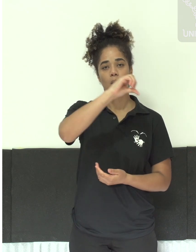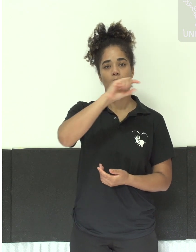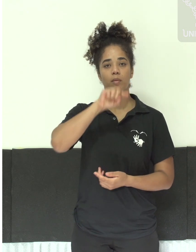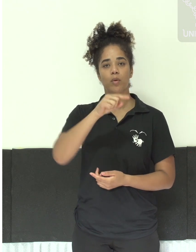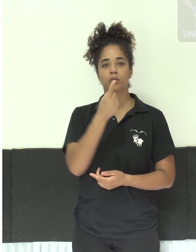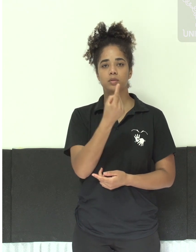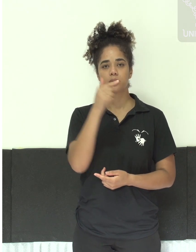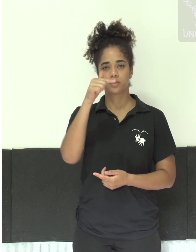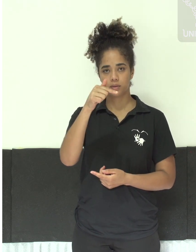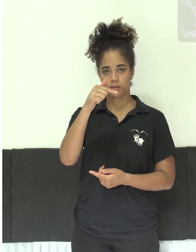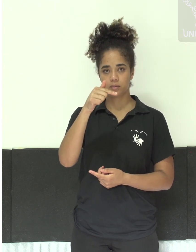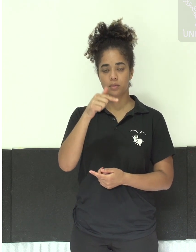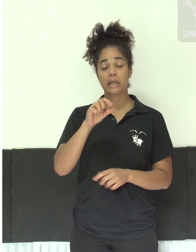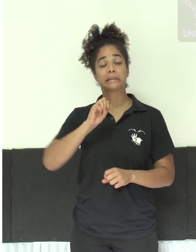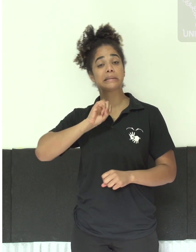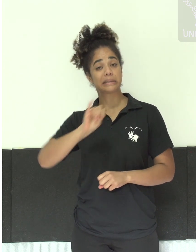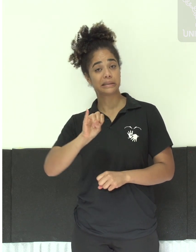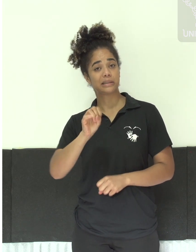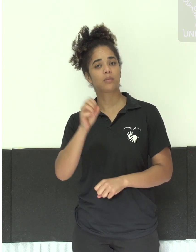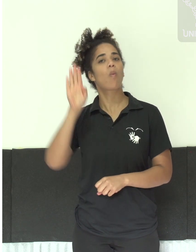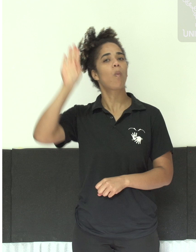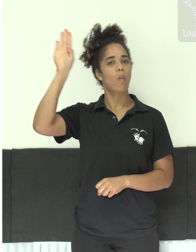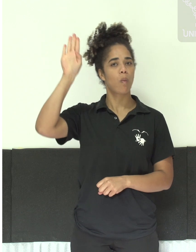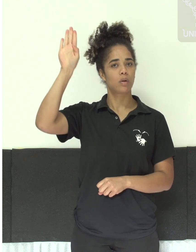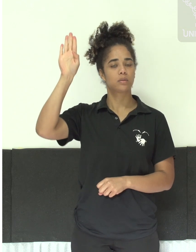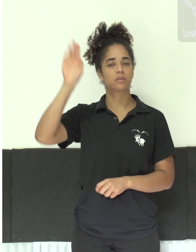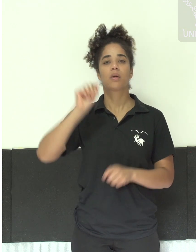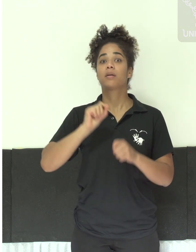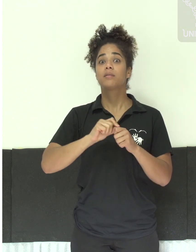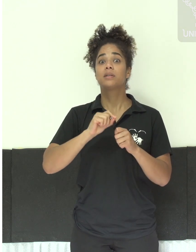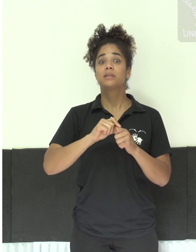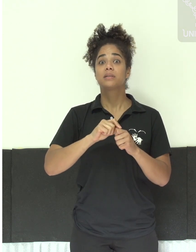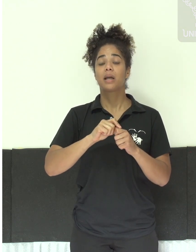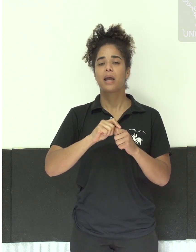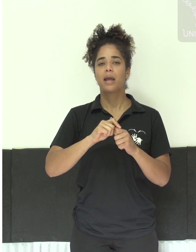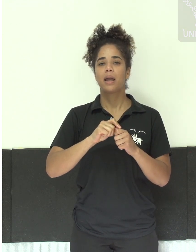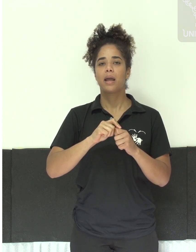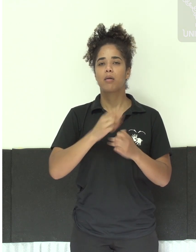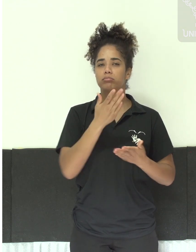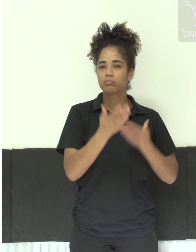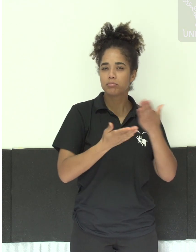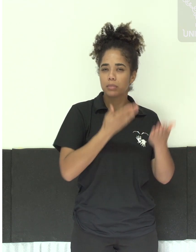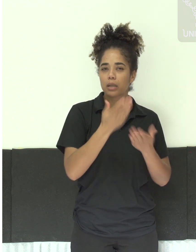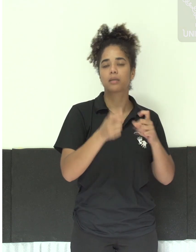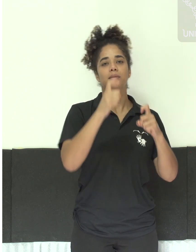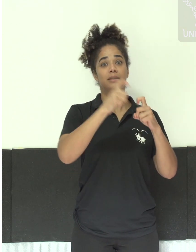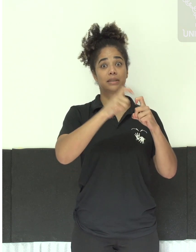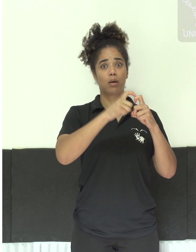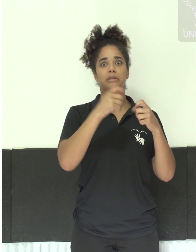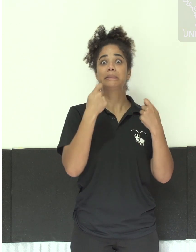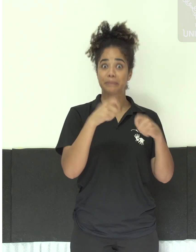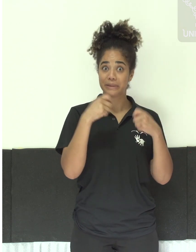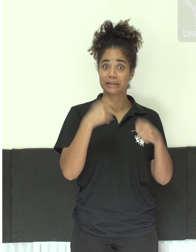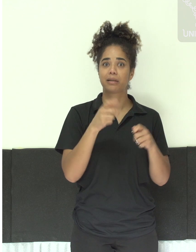9.17. Caso o candidato aprovado faça algum tratamento de saúde que exija acompanhamento